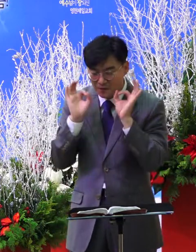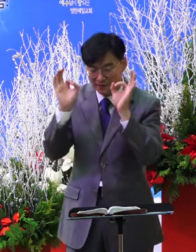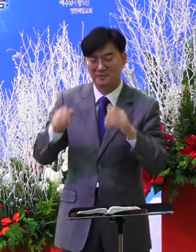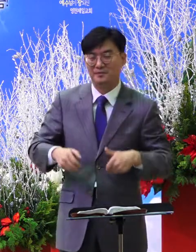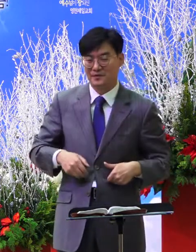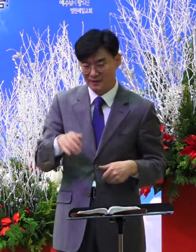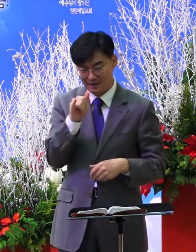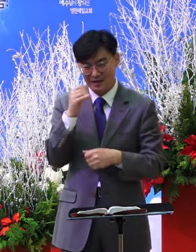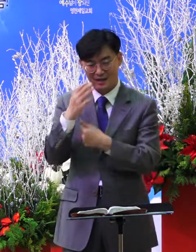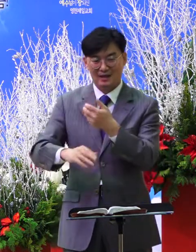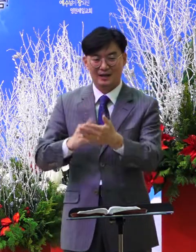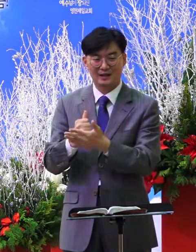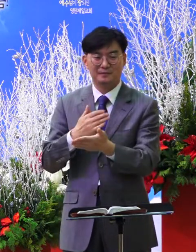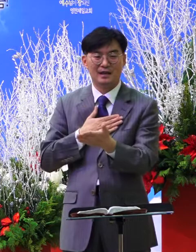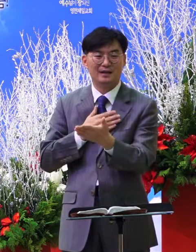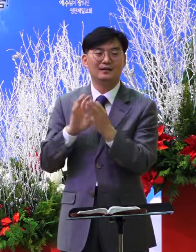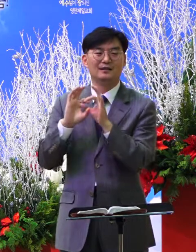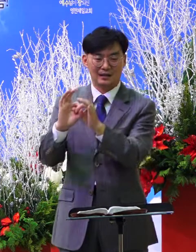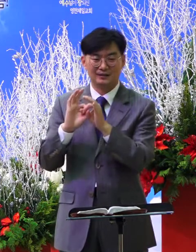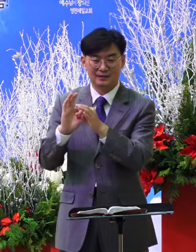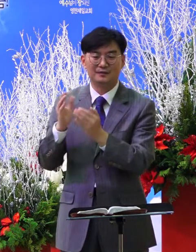삶을 사는 사람들이 있습니다.